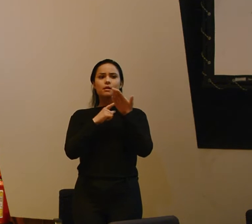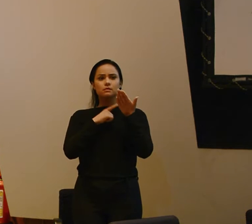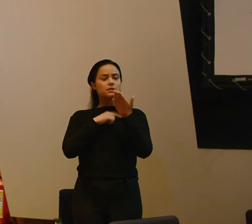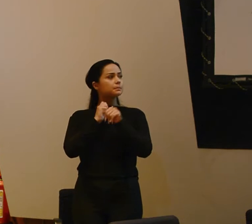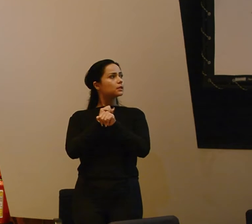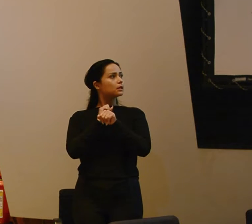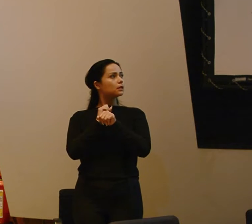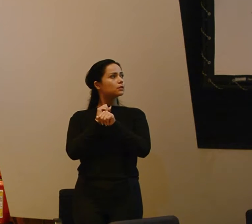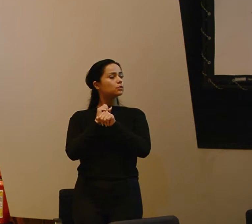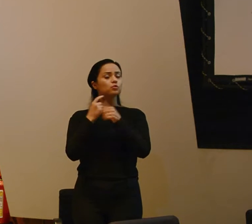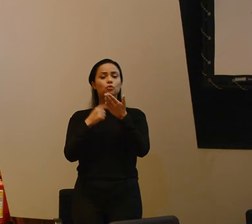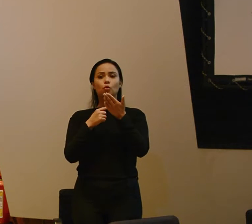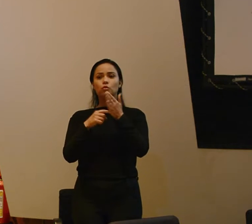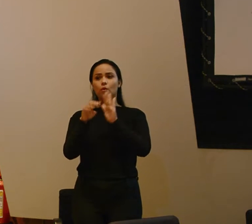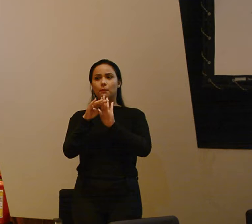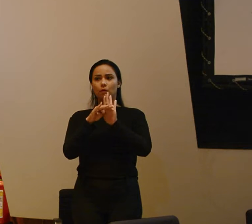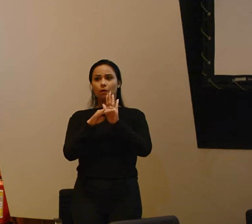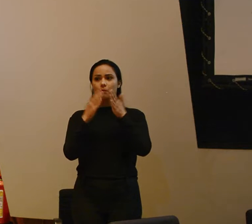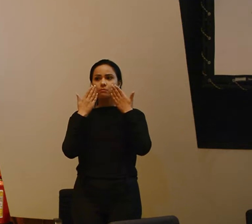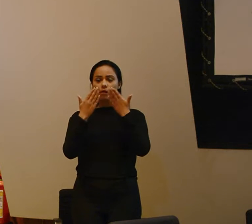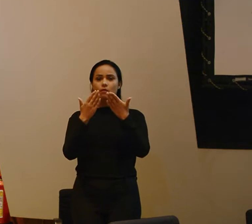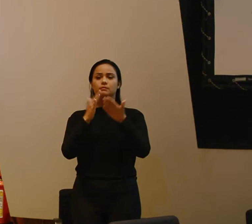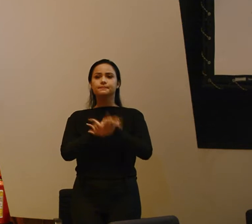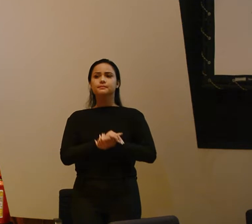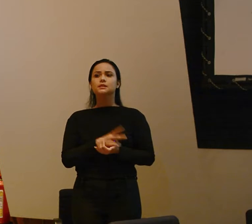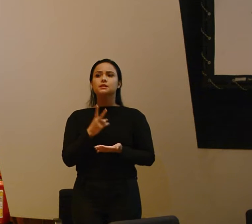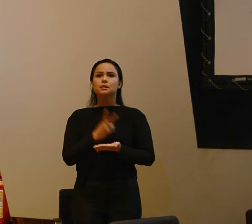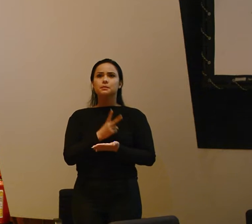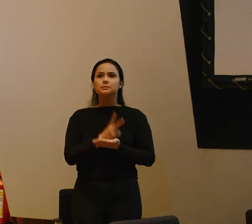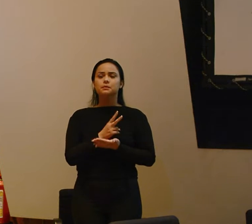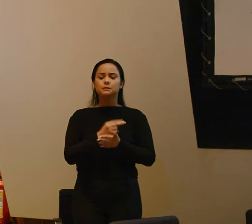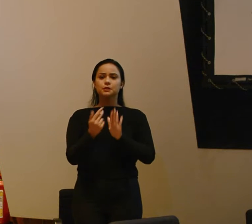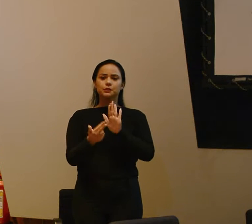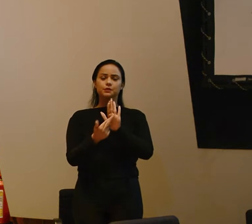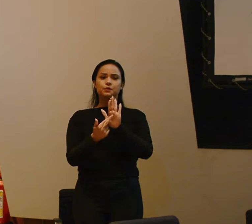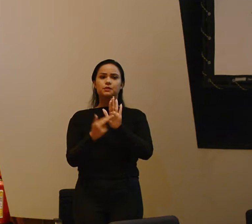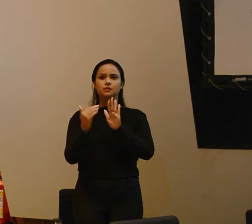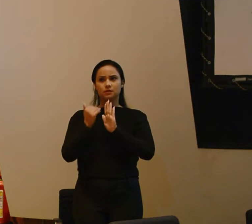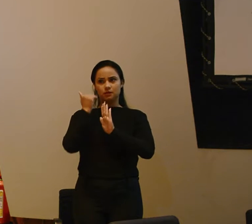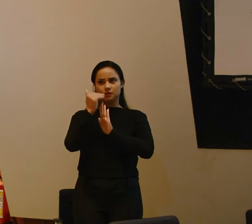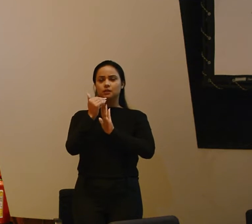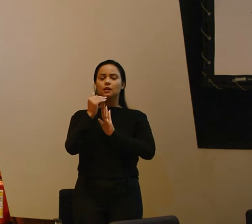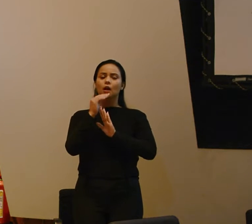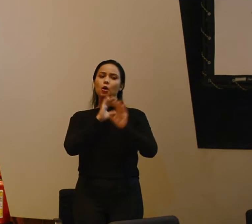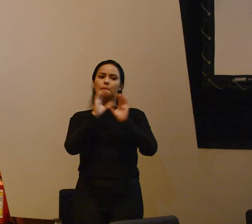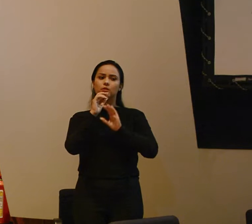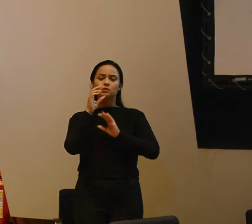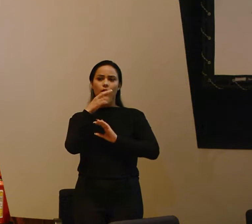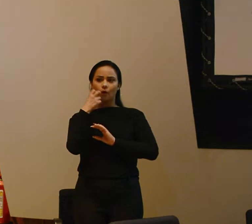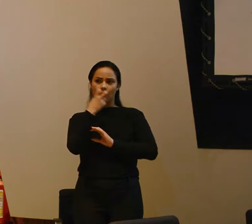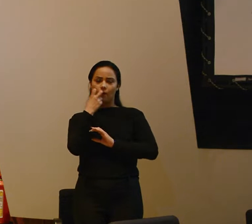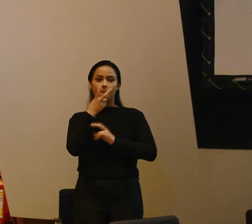são esperados, de acordo com os protocolos que elas aplicam. O mesmo referente a demandas que excedem a comunicação oral. É quando